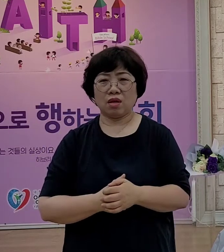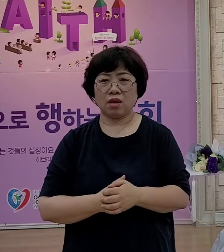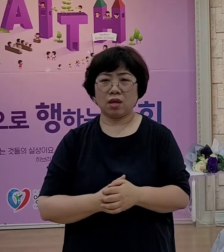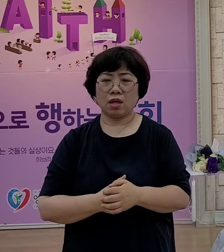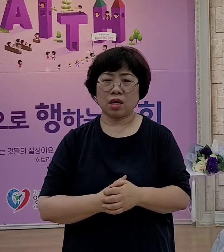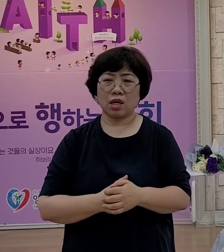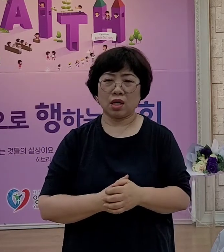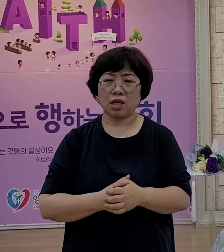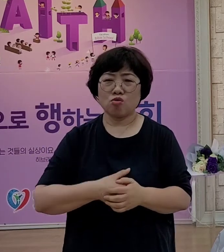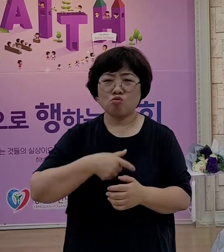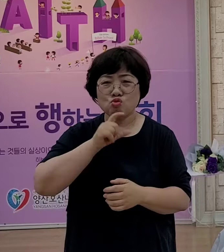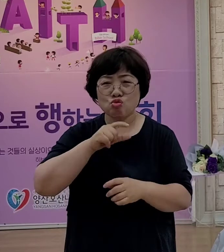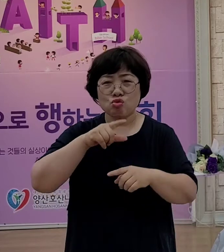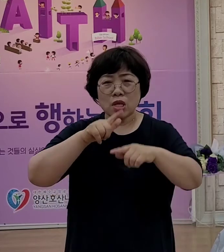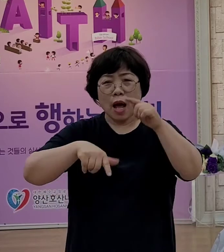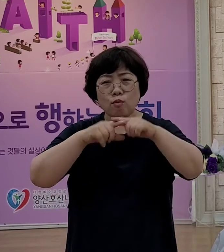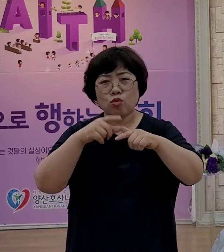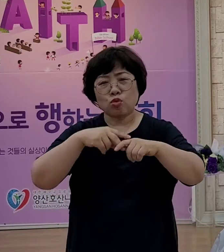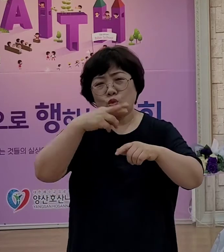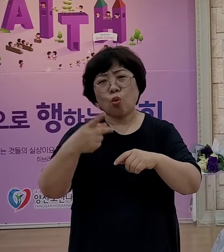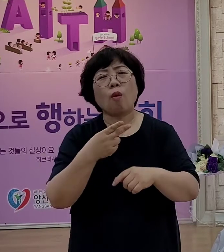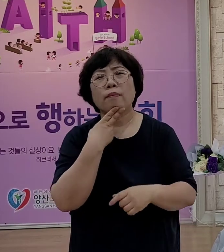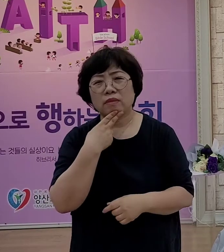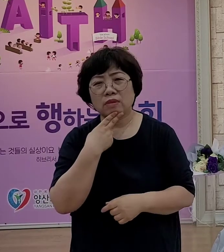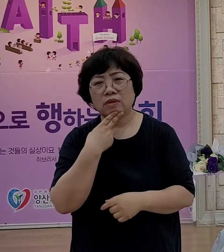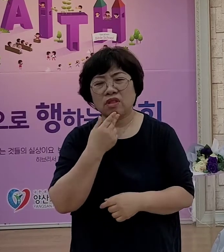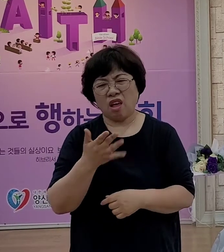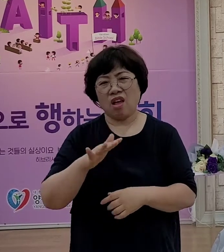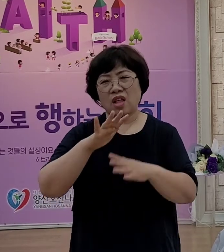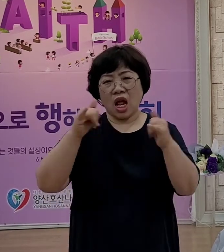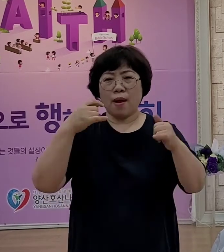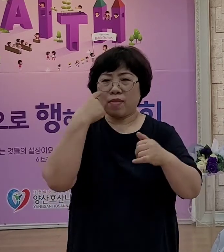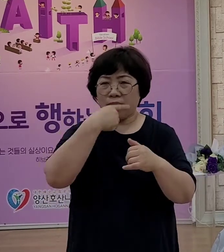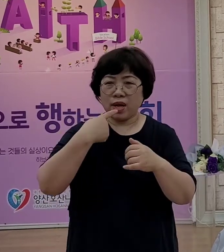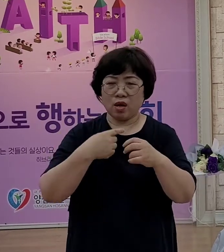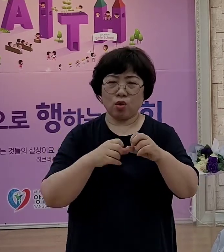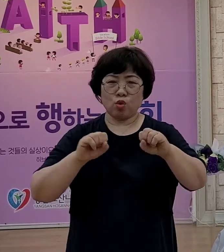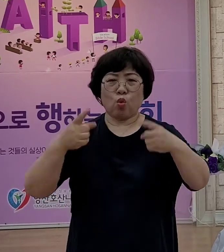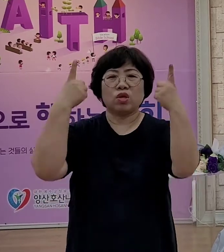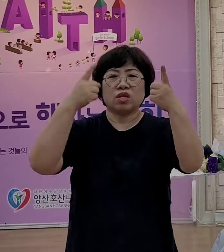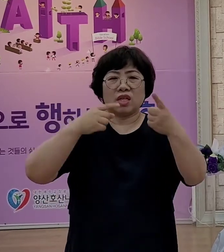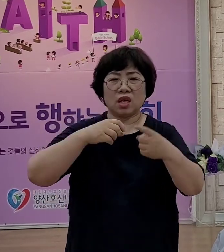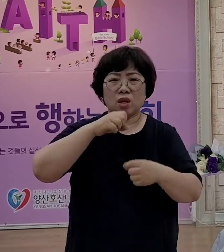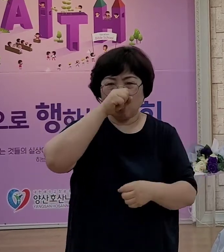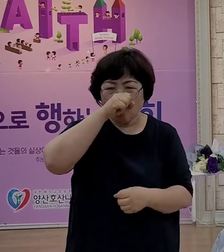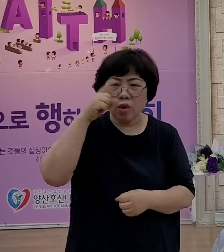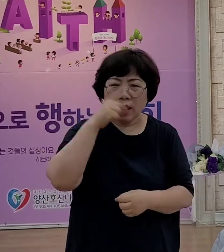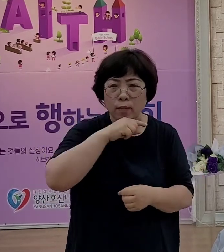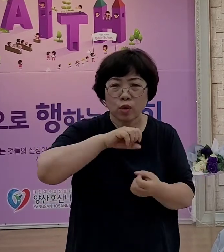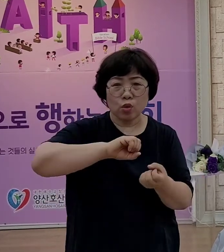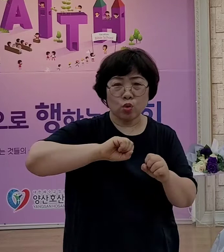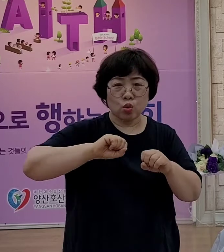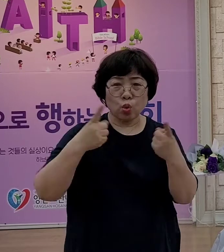해하고 또 저주하는 말을 하고 모함하는 말을 하고 이 악한 말을 할 수 있느냐.